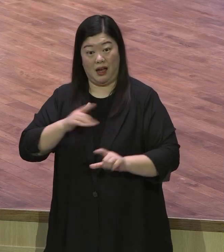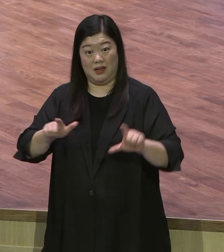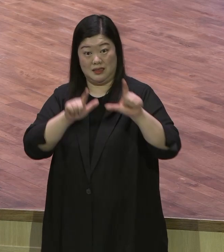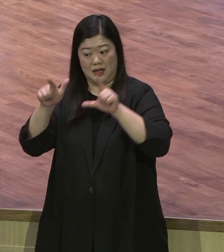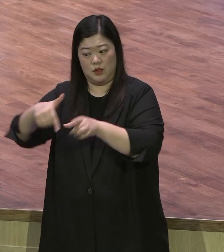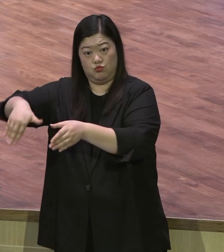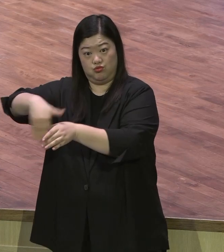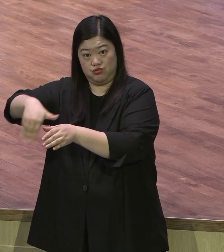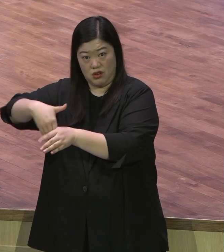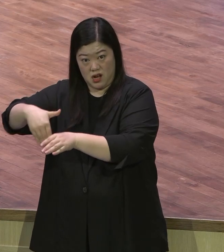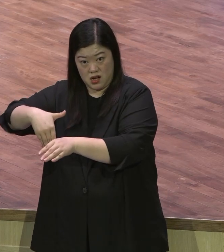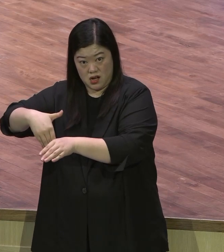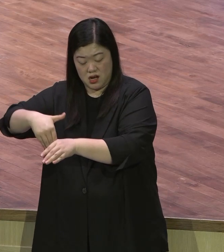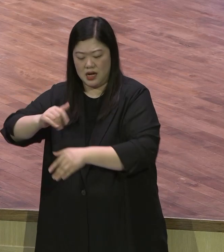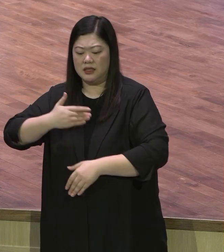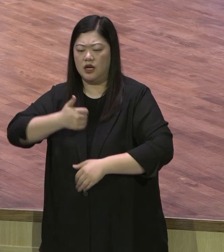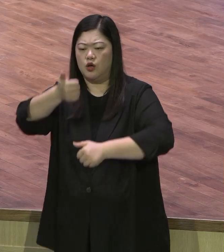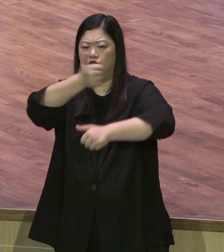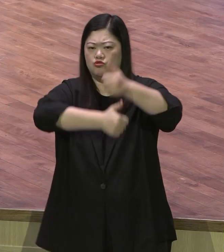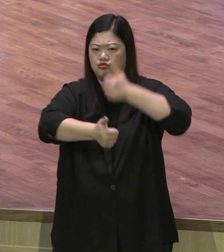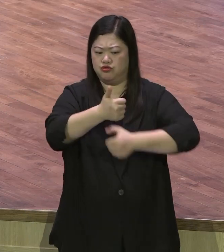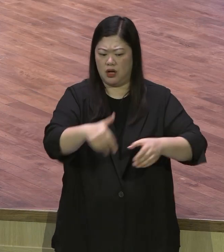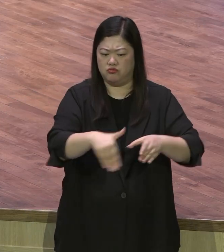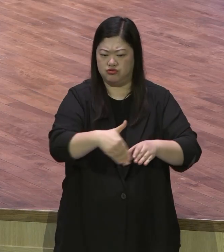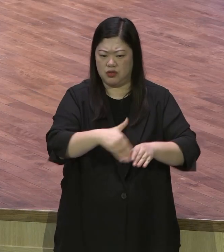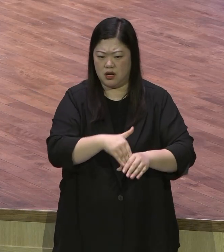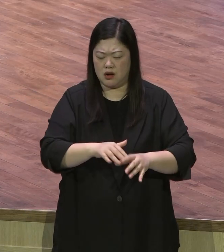허감 문화입니다. 그래서 우리